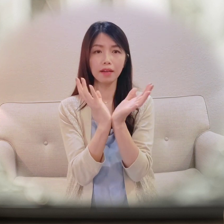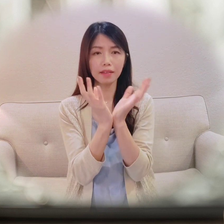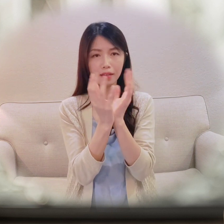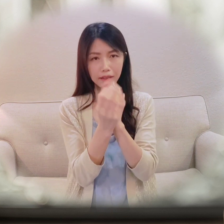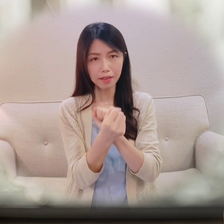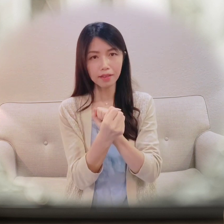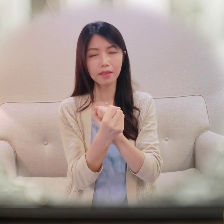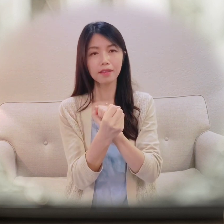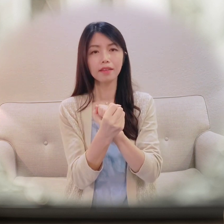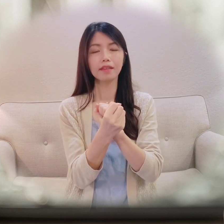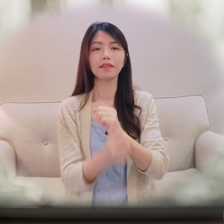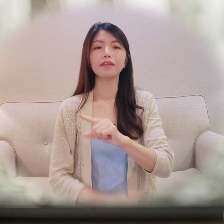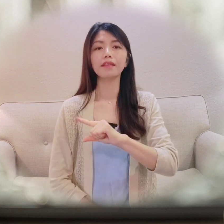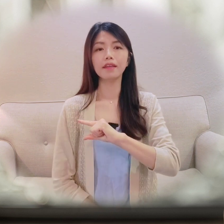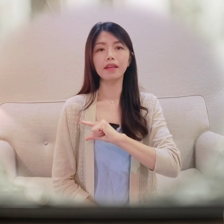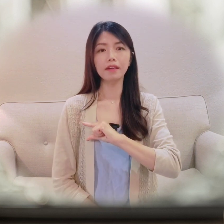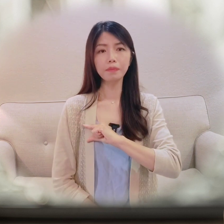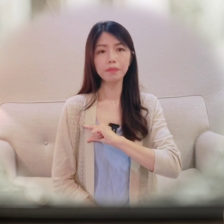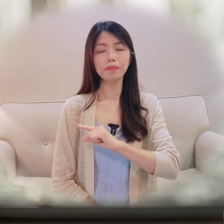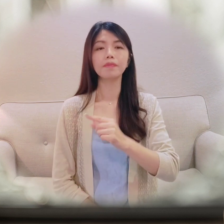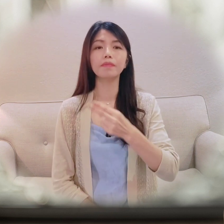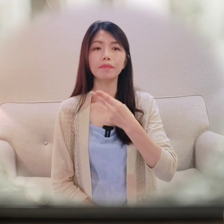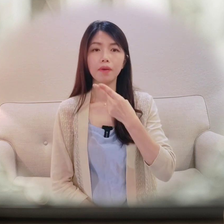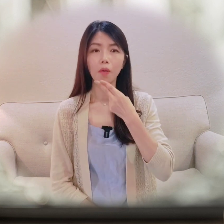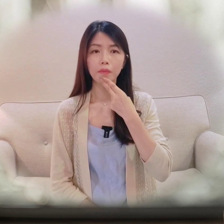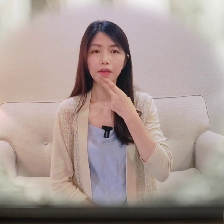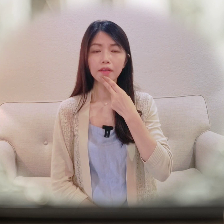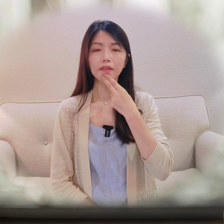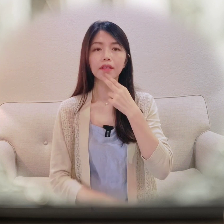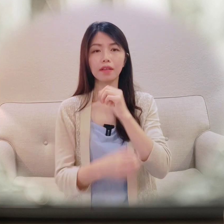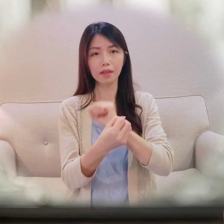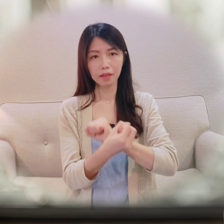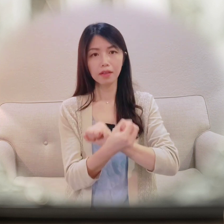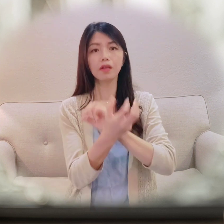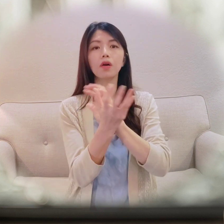피었다 지는 이름 없는